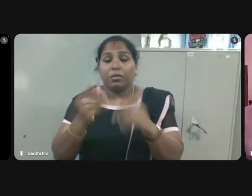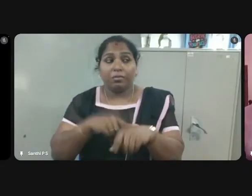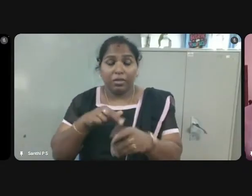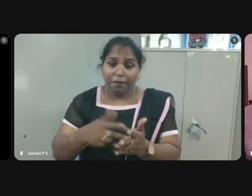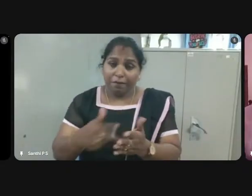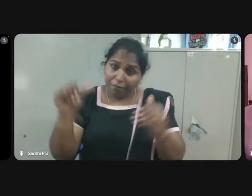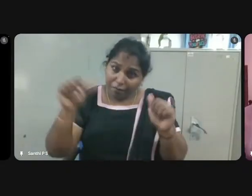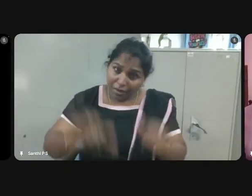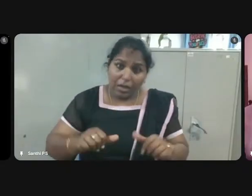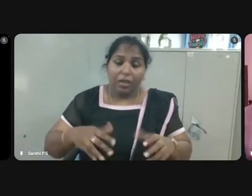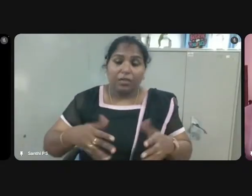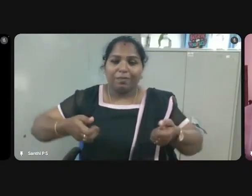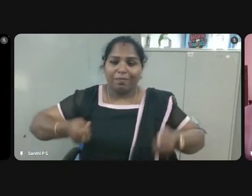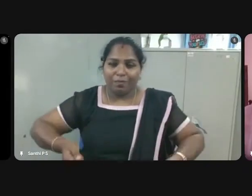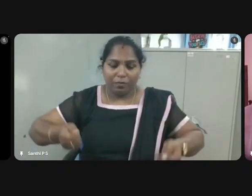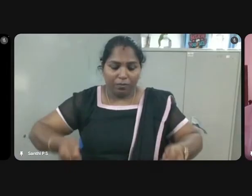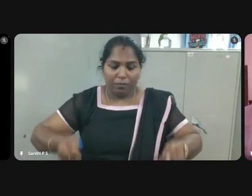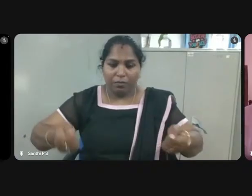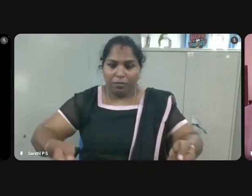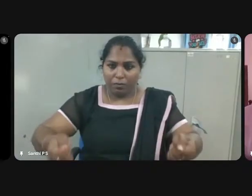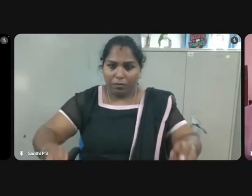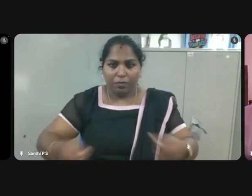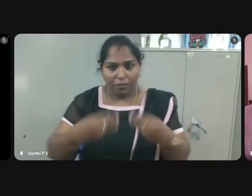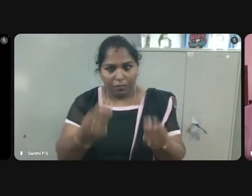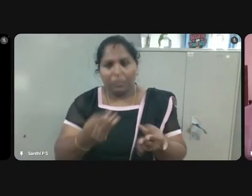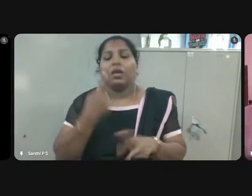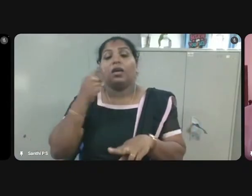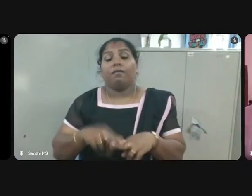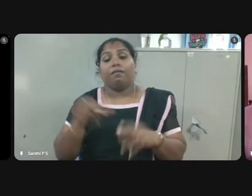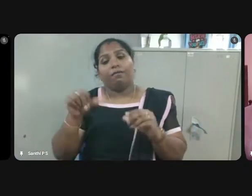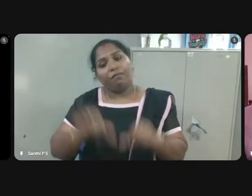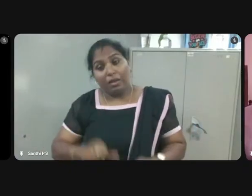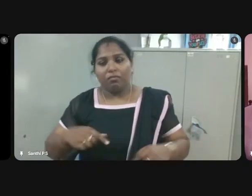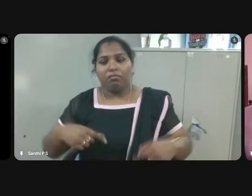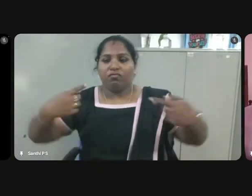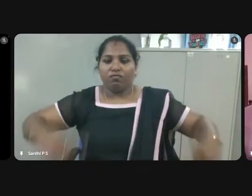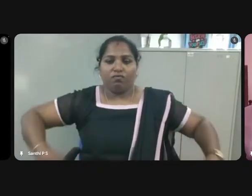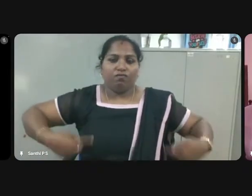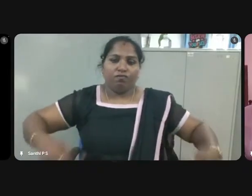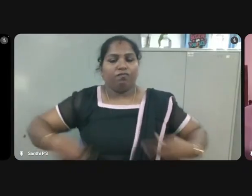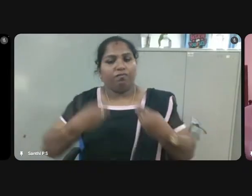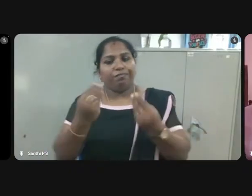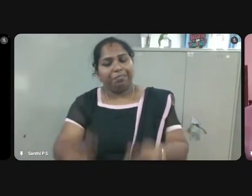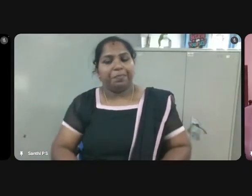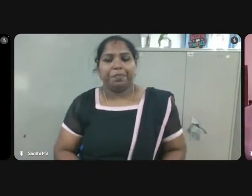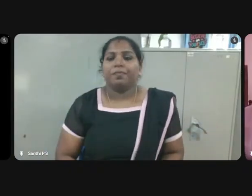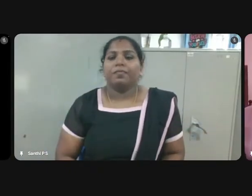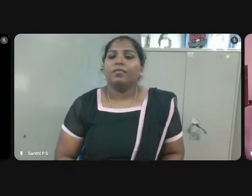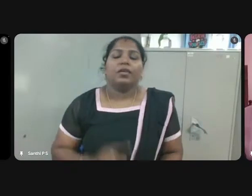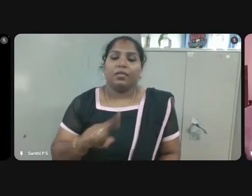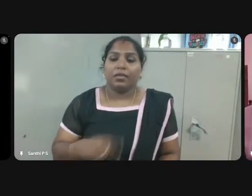വാക്കർ പോലത്തെ സ്റ്റാൻഡിങ് ഫ്രെയിമുകളാവും. അത് കഴിഞ്ഞിട്ട് ആ സ്റ്റേജും കഴിയുമ്പോഴത്തേക്ക് വീൽ ചെയറുകൾ ഈ ഫിസിയോതെറാപ്പിസ്റ്റ് കൊടുക്കും. അടുത്ത